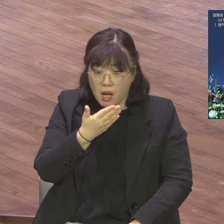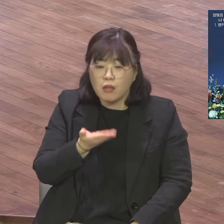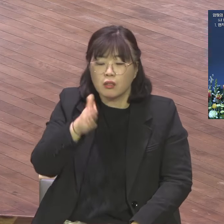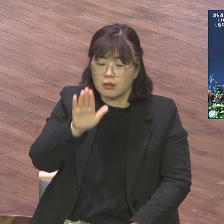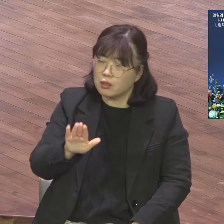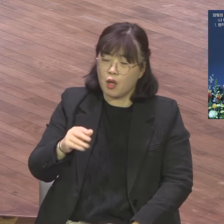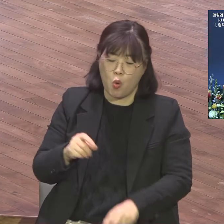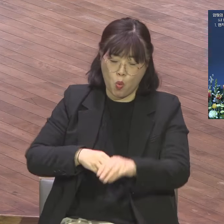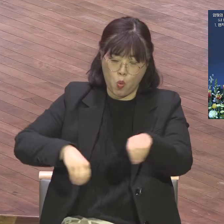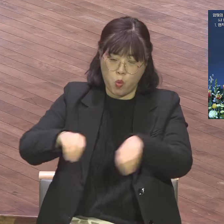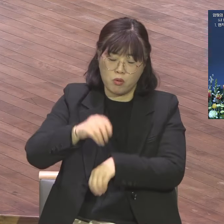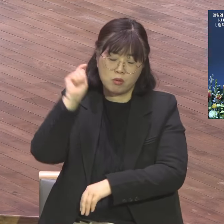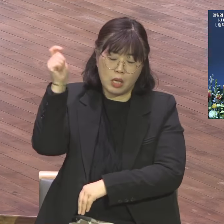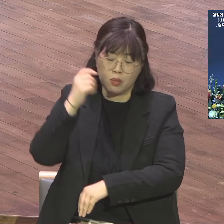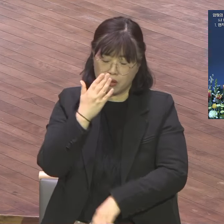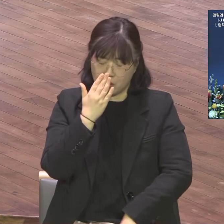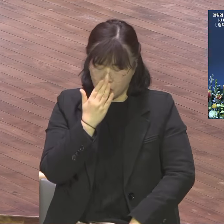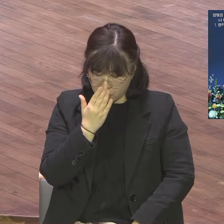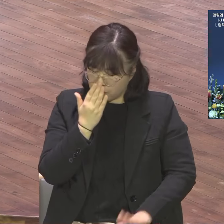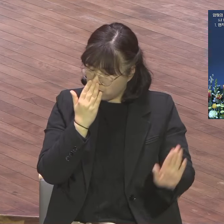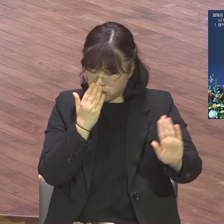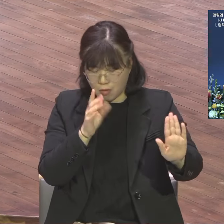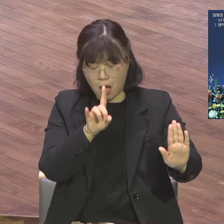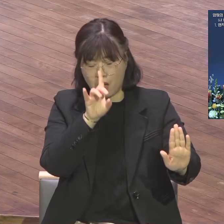어떻게 왕을 죽여